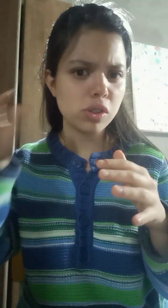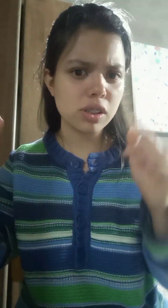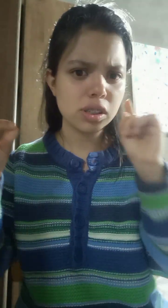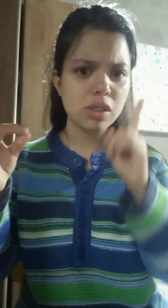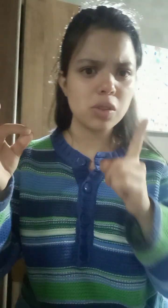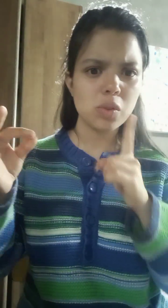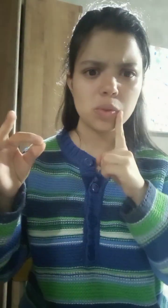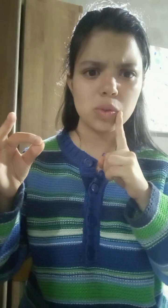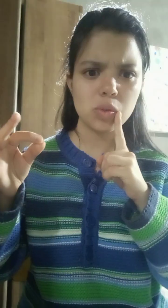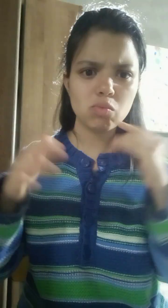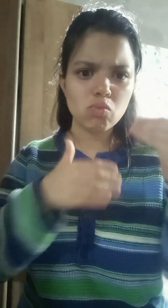Investigadores de